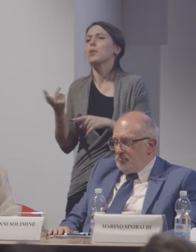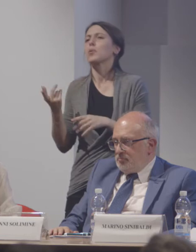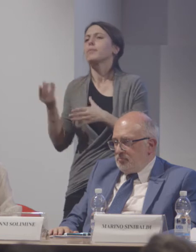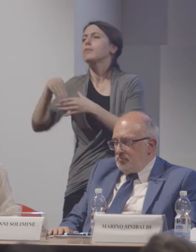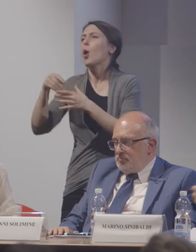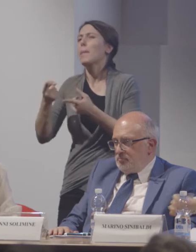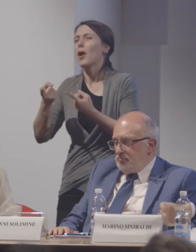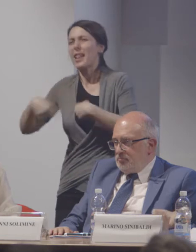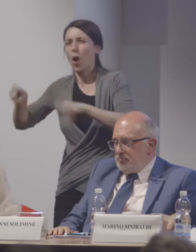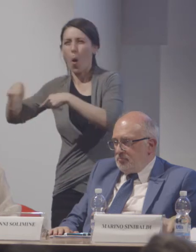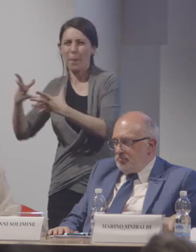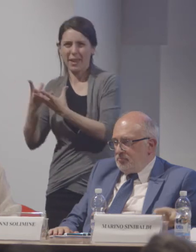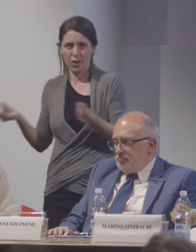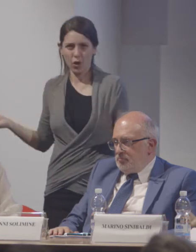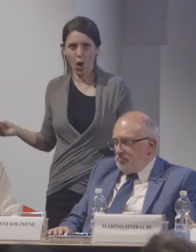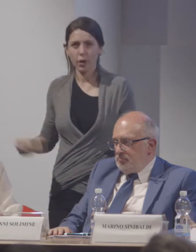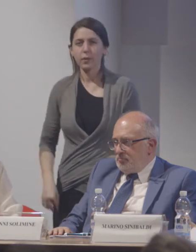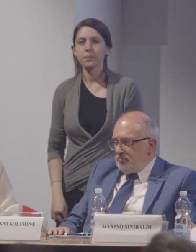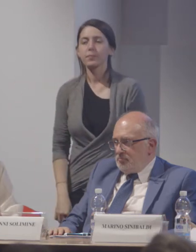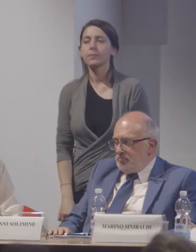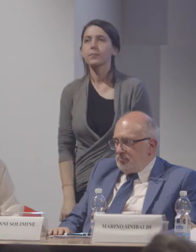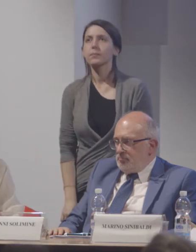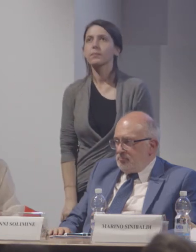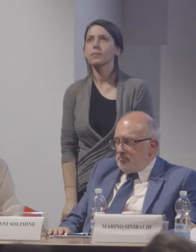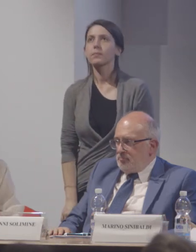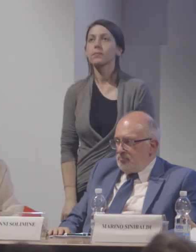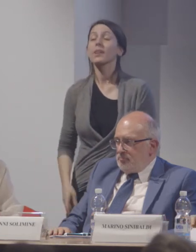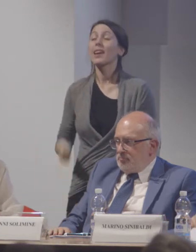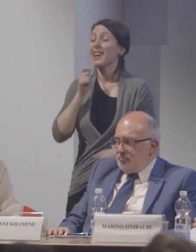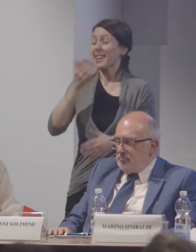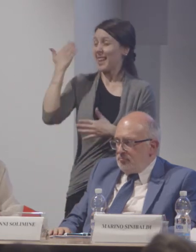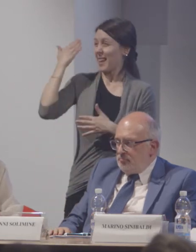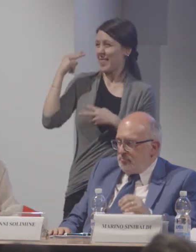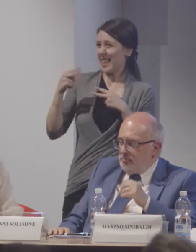importanti commissioni. In un'intervista di qualche anno fa,